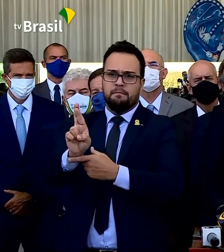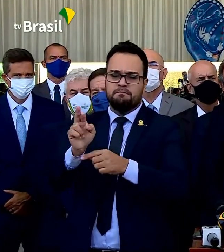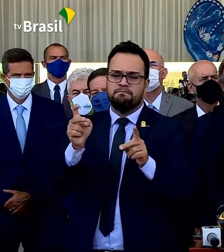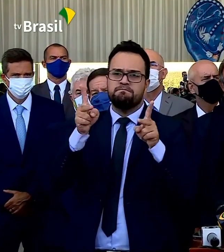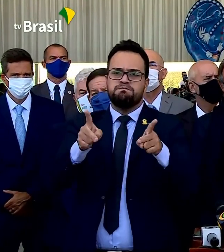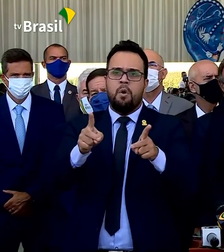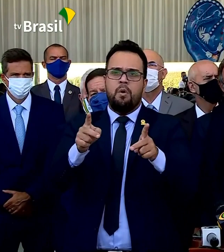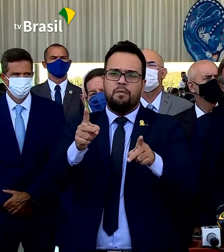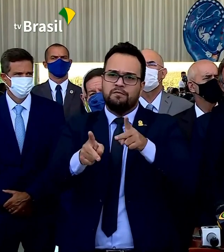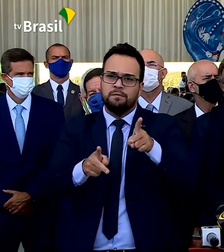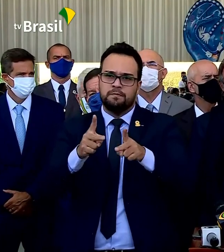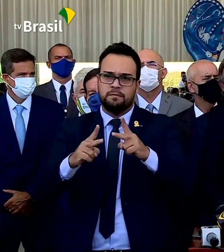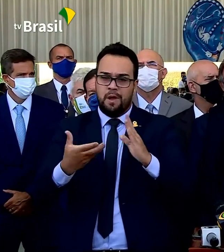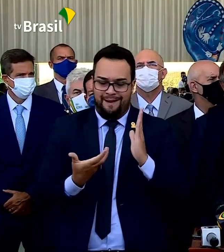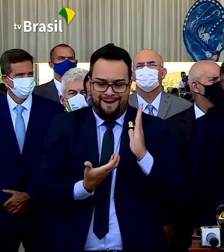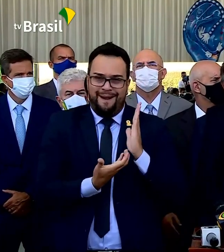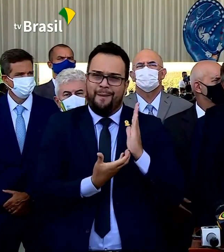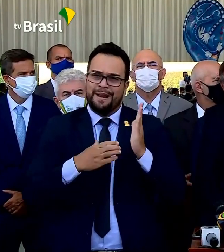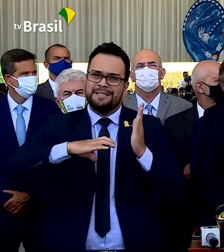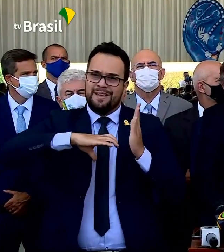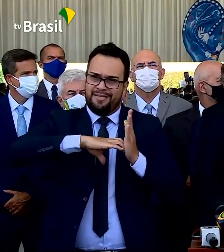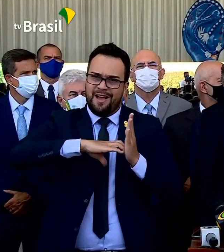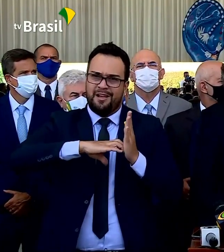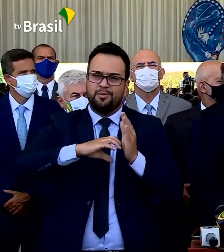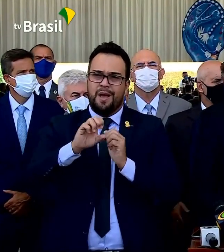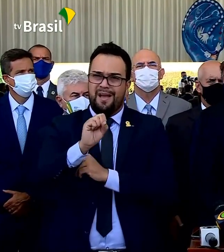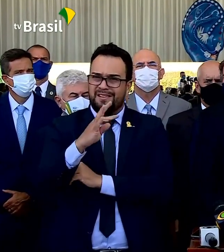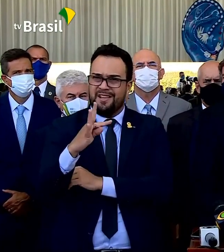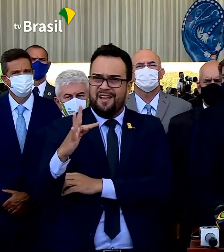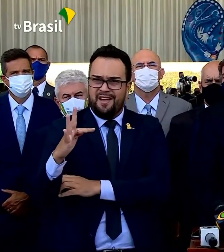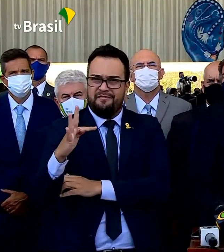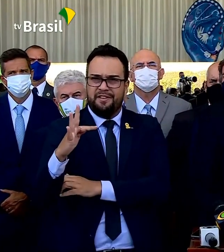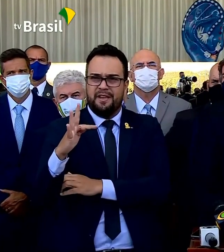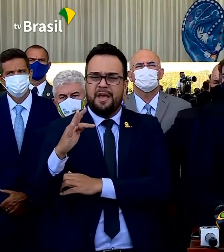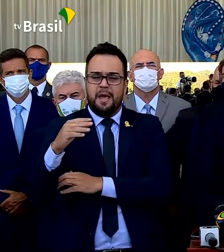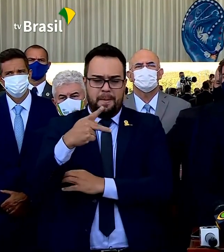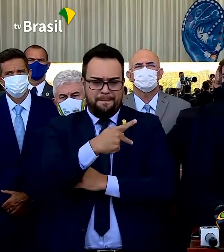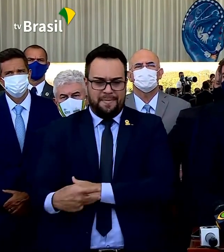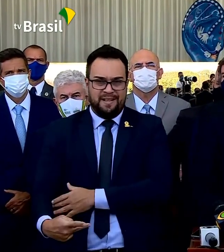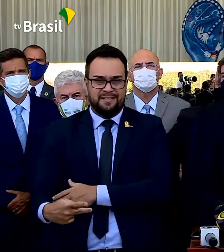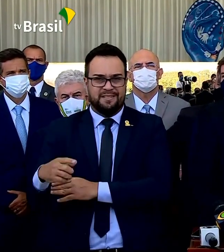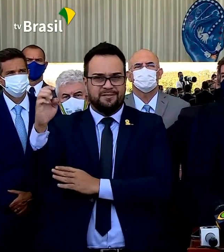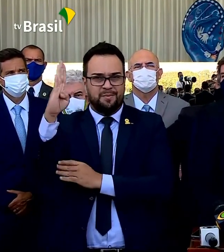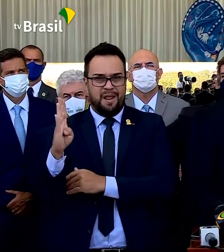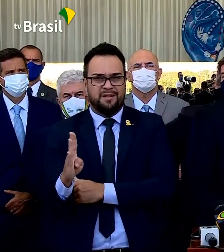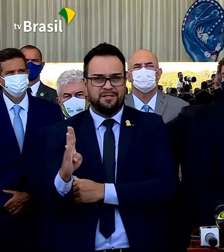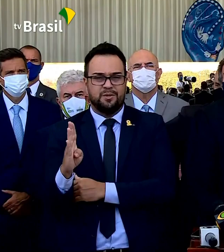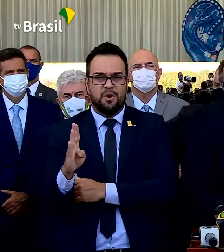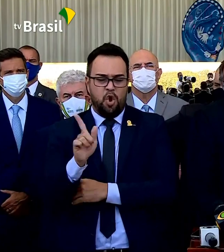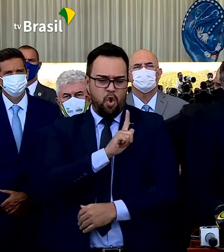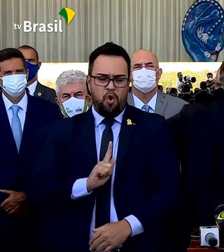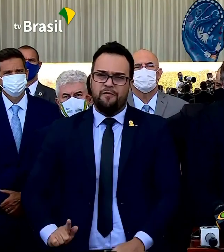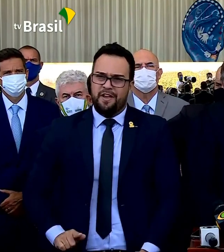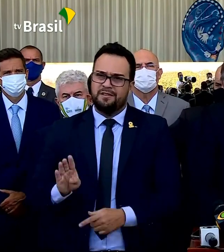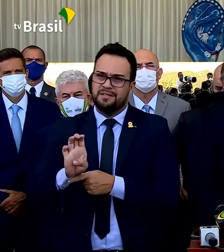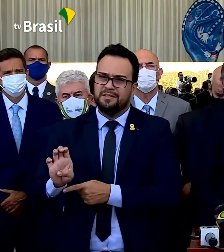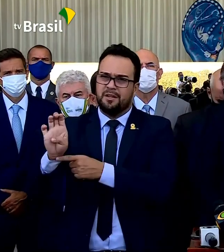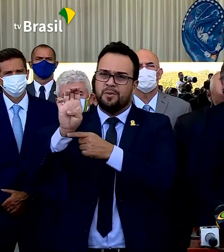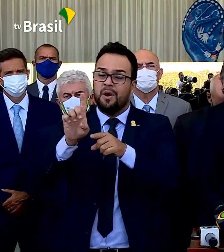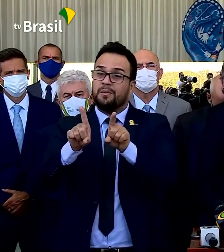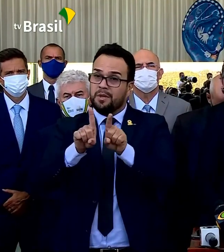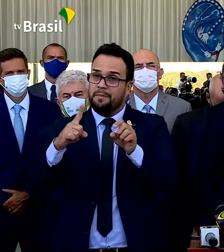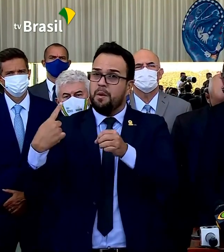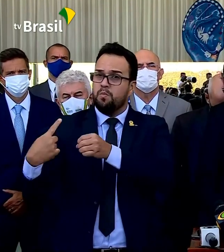enquanto Câmara dos Deputados, Senado Federal, Supremo Tribunal Federal, Presidência da República, governos estaduais e